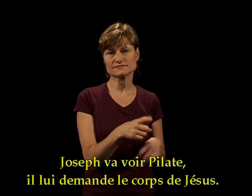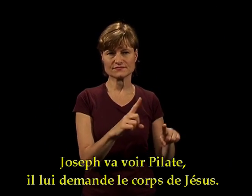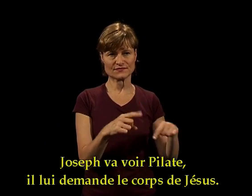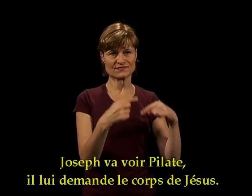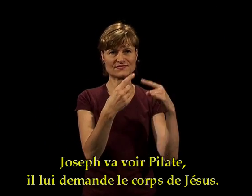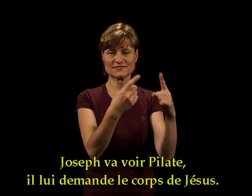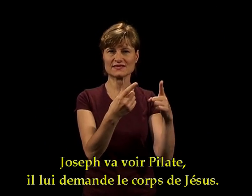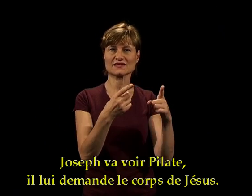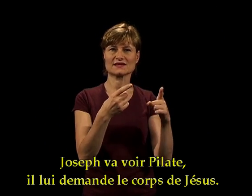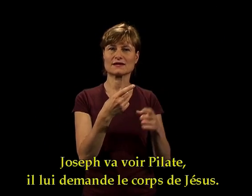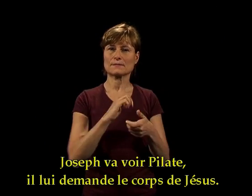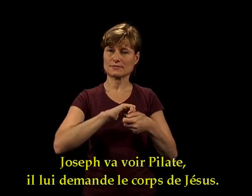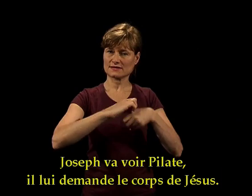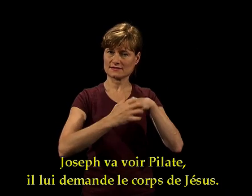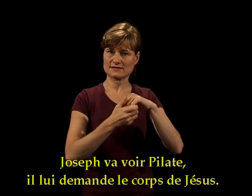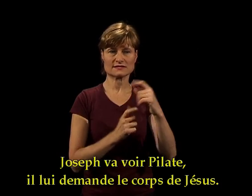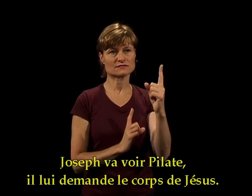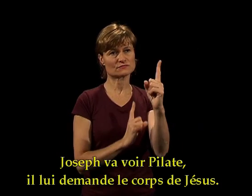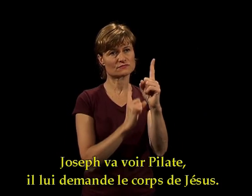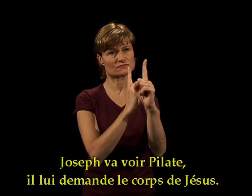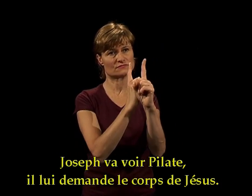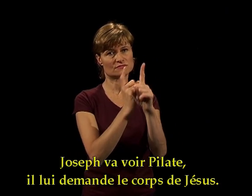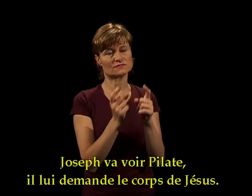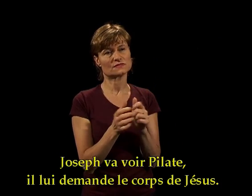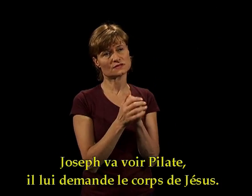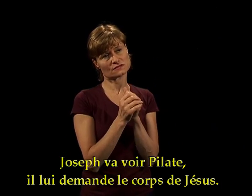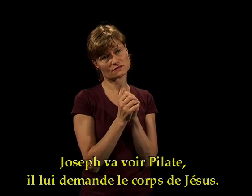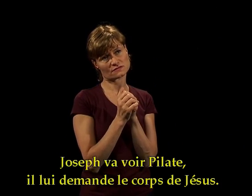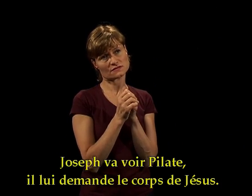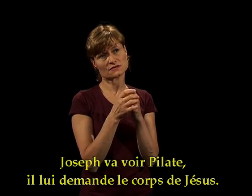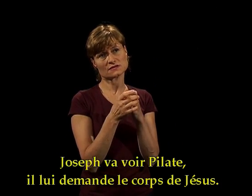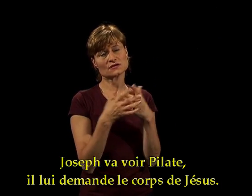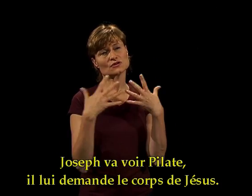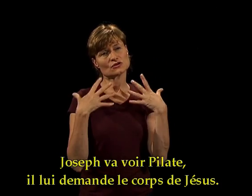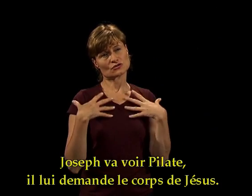Joseph va voir Pilate. Il lui demande le corps de Jésus.